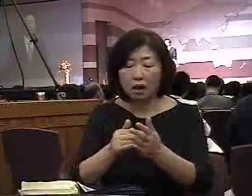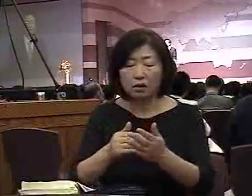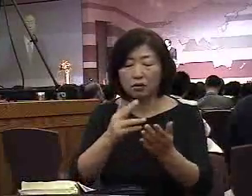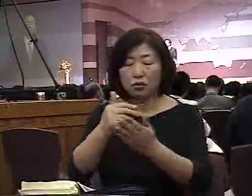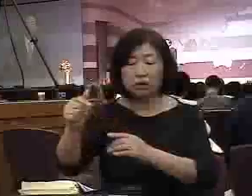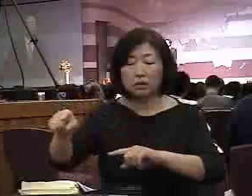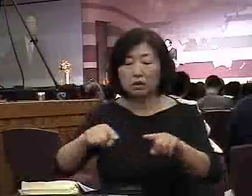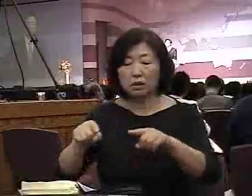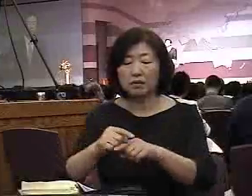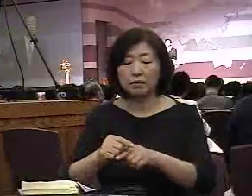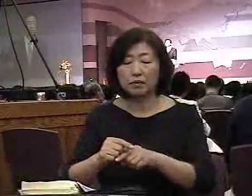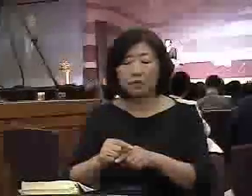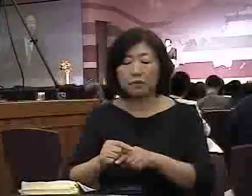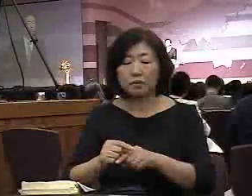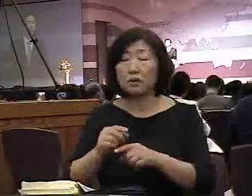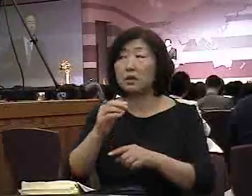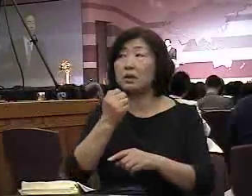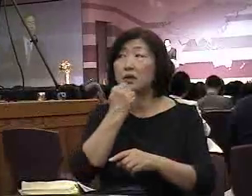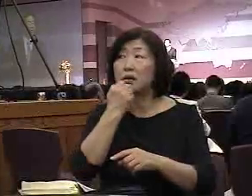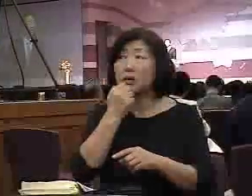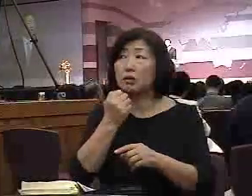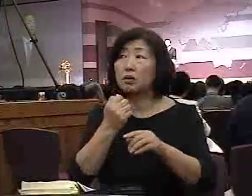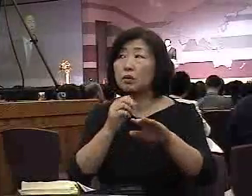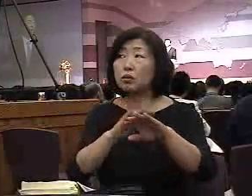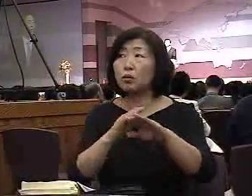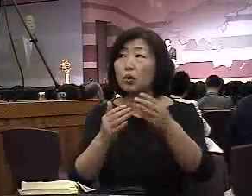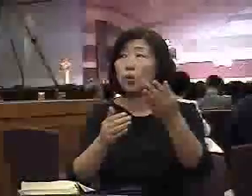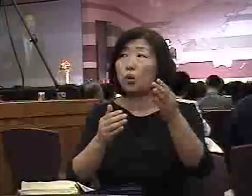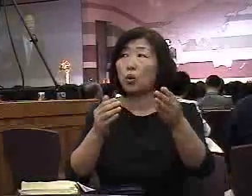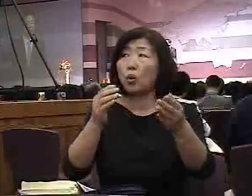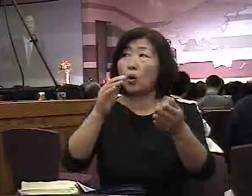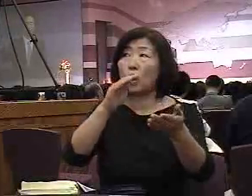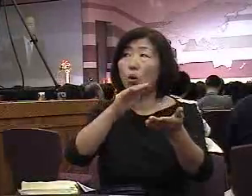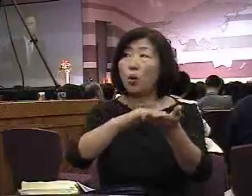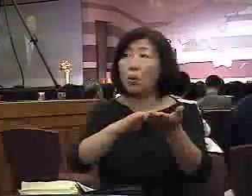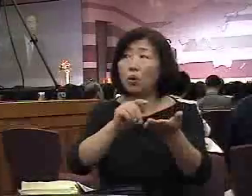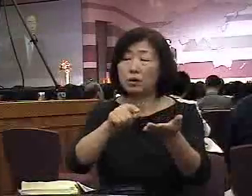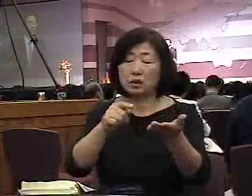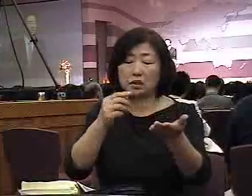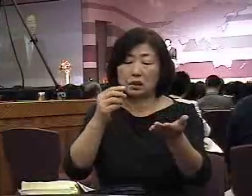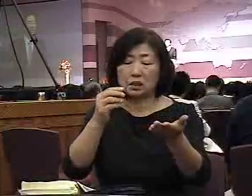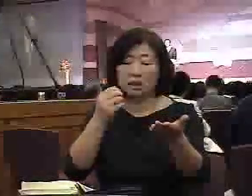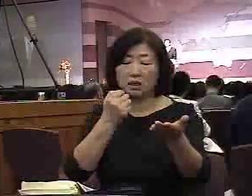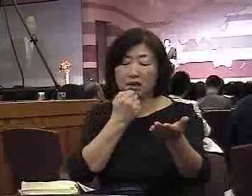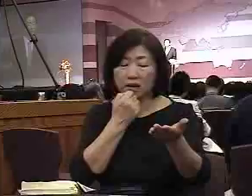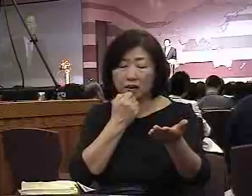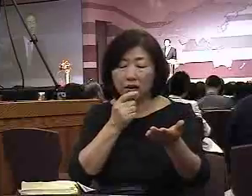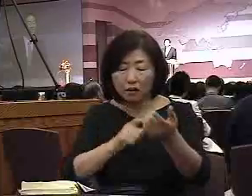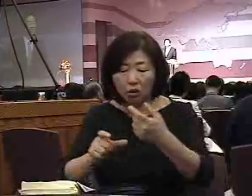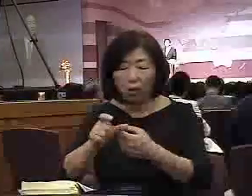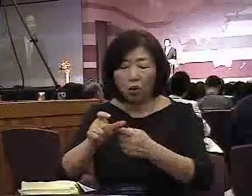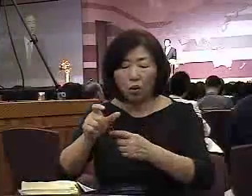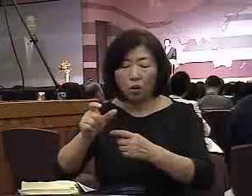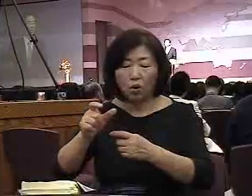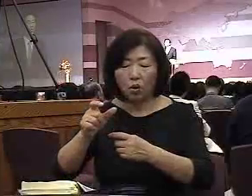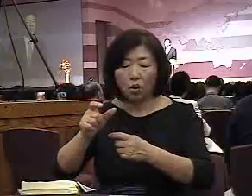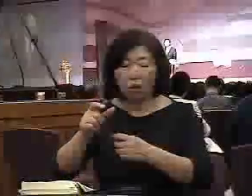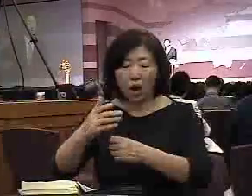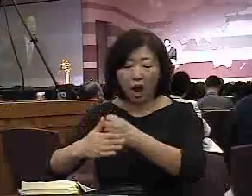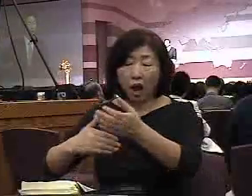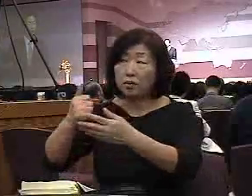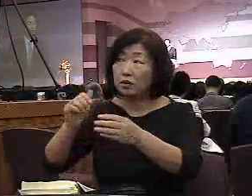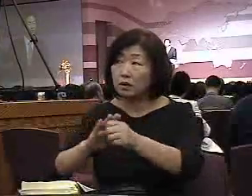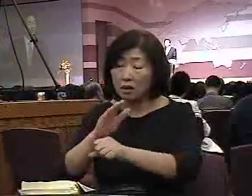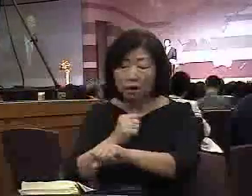거예요. 이삭을 손에 얹으시고 사랑하는 아브라함아, 네가 이 이삭보다 나를 더 사랑하니? 이